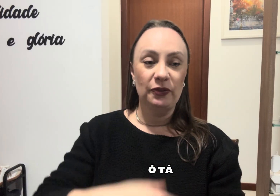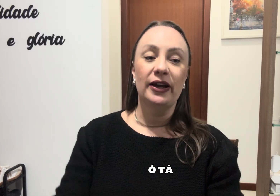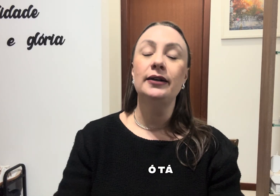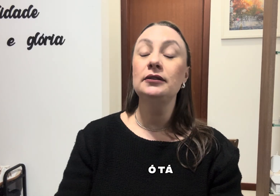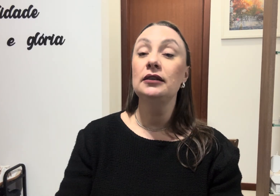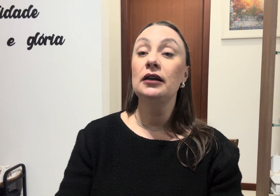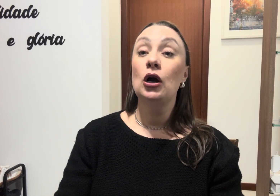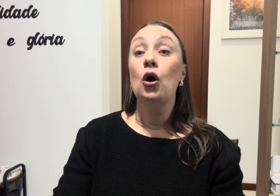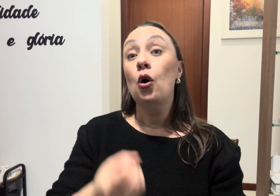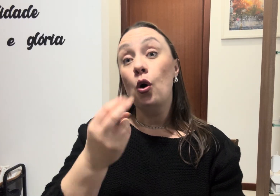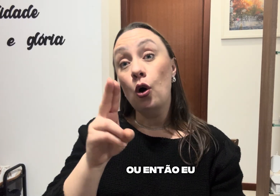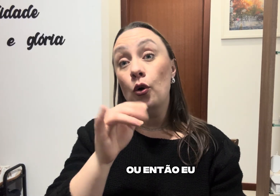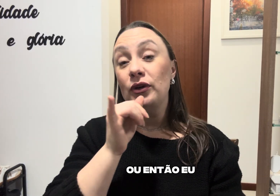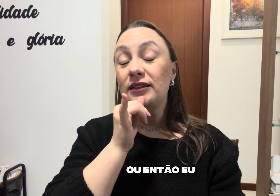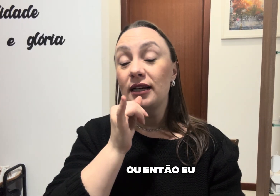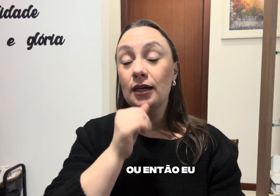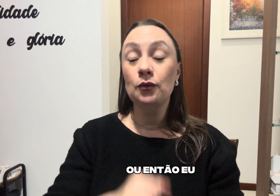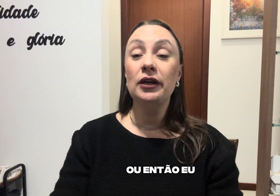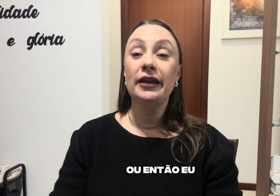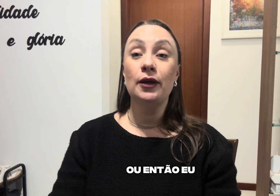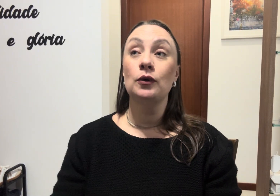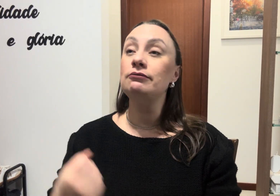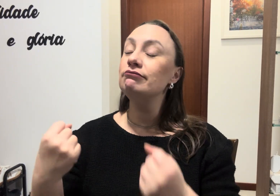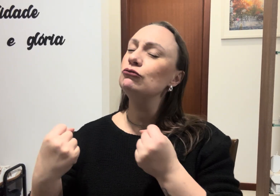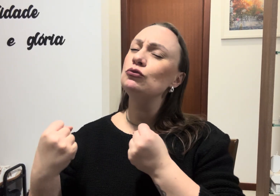tá? Ou então eu...